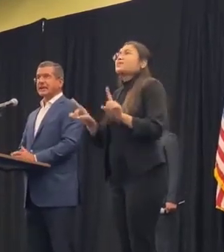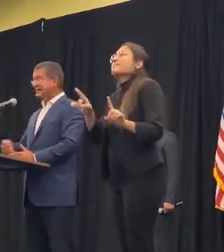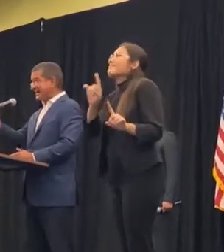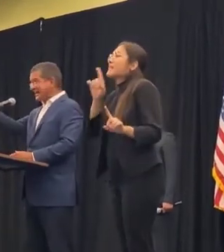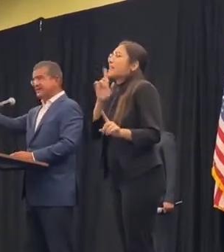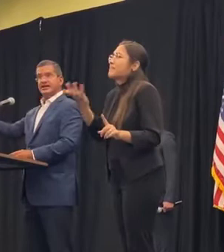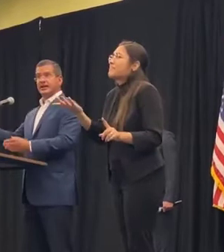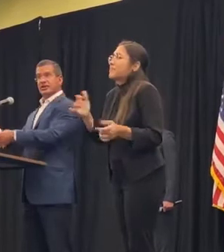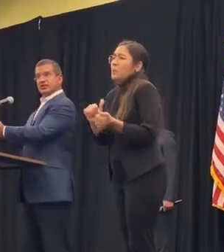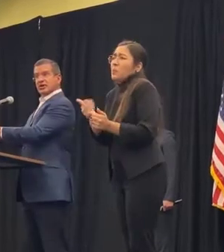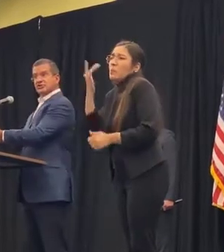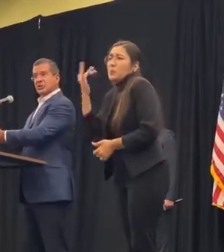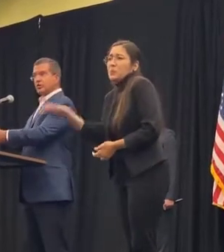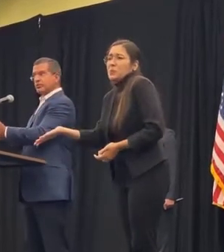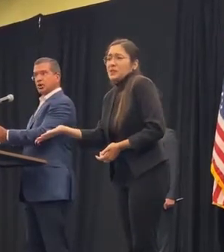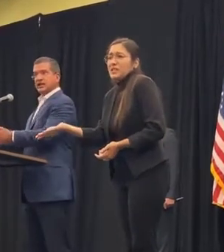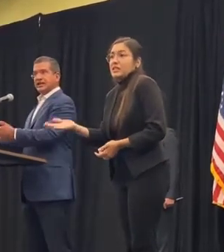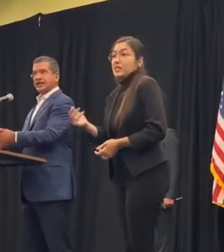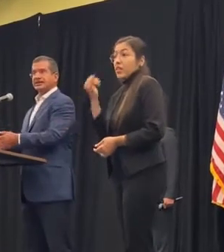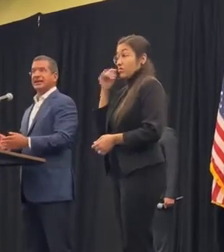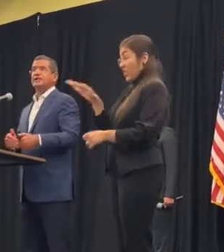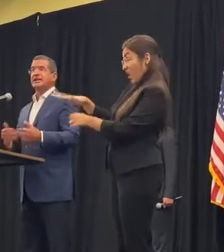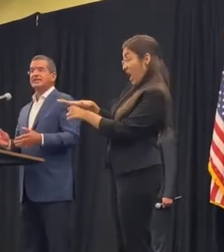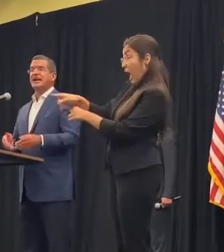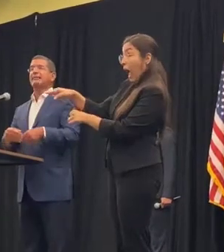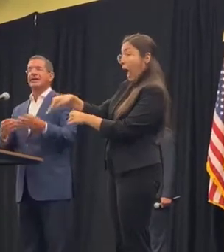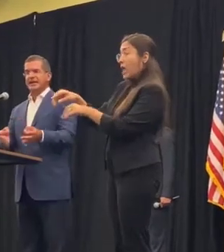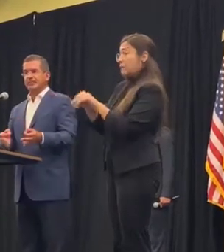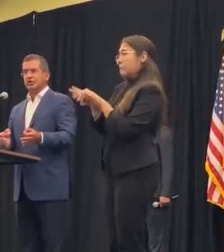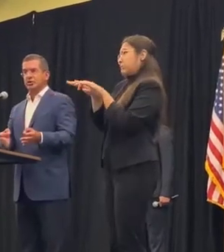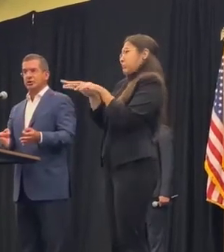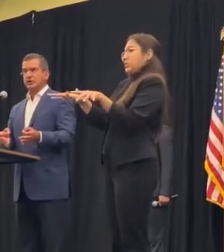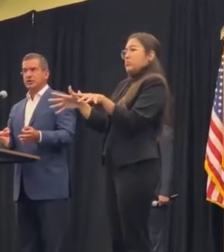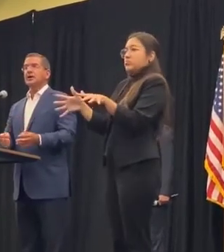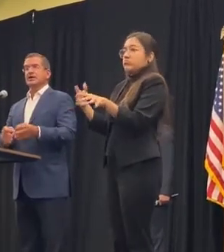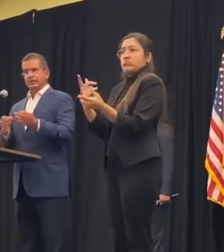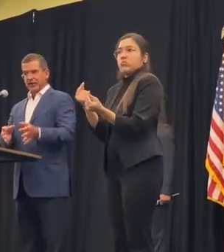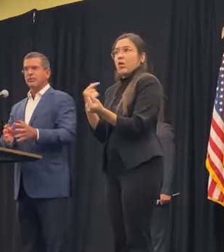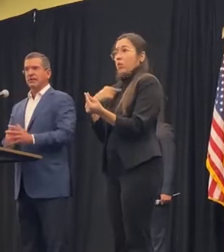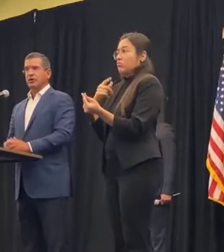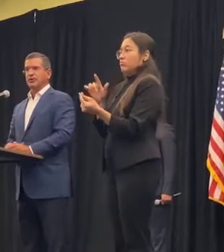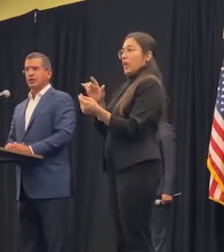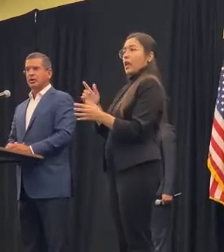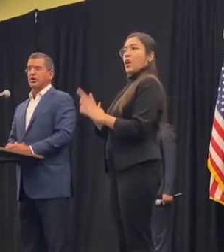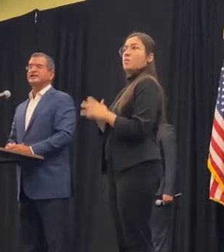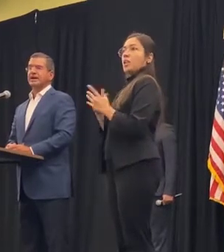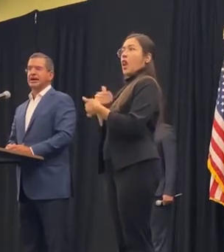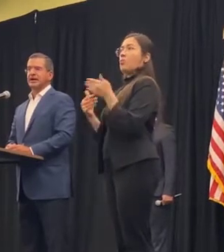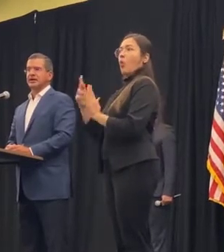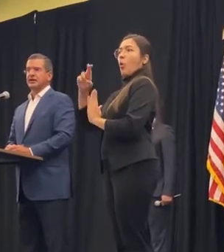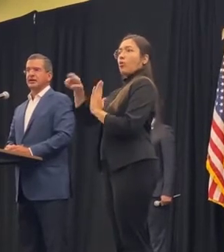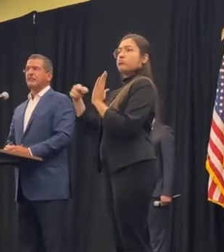Si viene de que allí tienen una situación, un brote que tienen que atender, lo que tienen que hacer es aplicar el protocolo y después que cumplan con el protocolo,